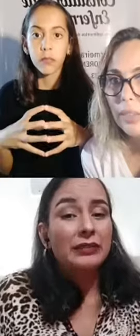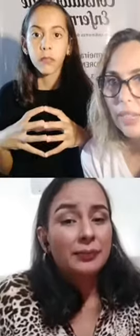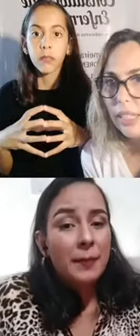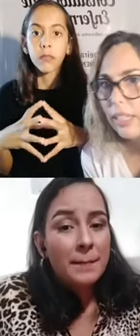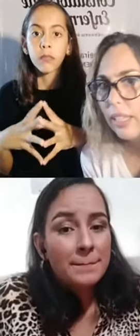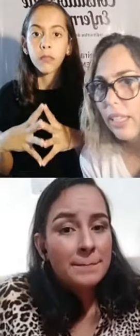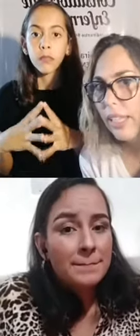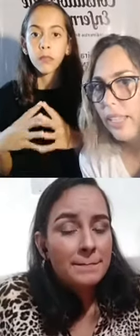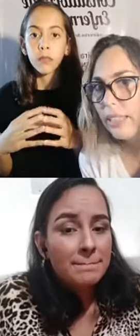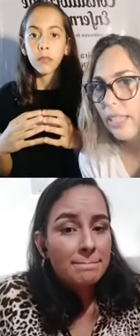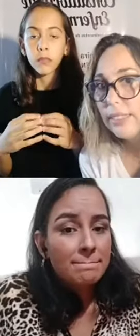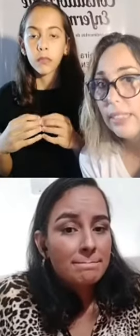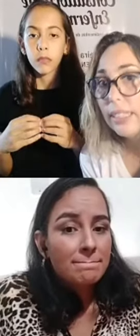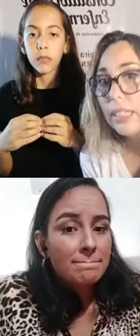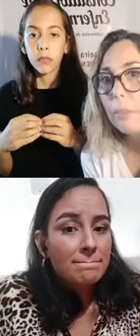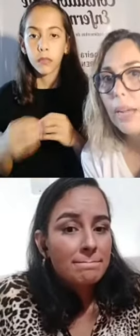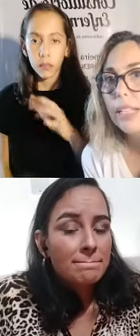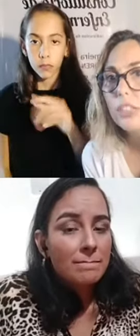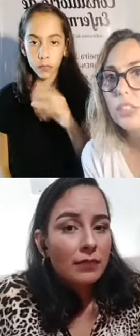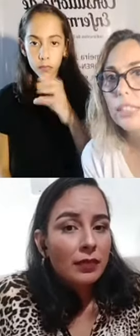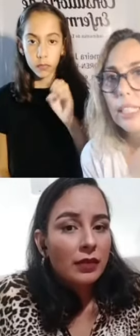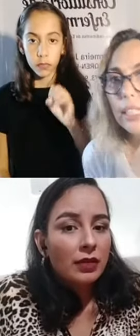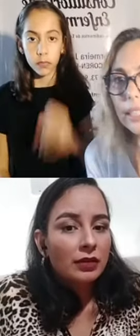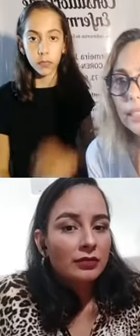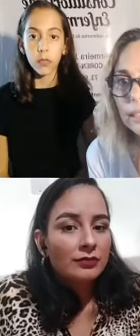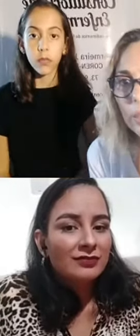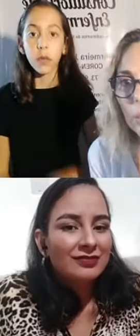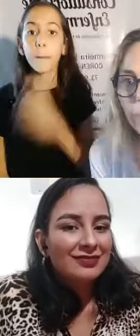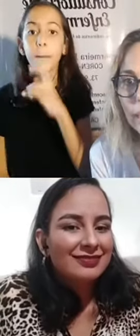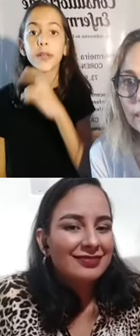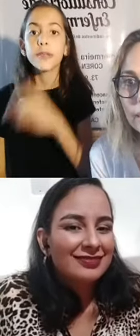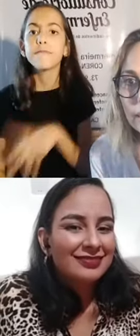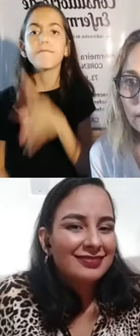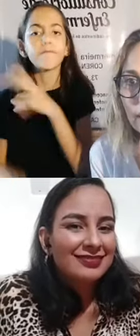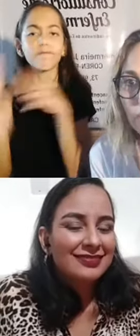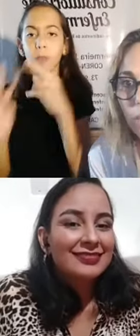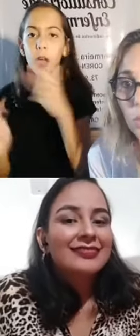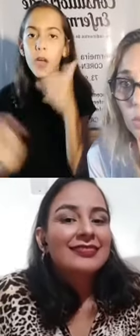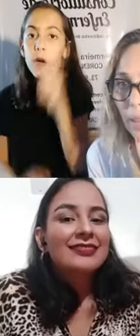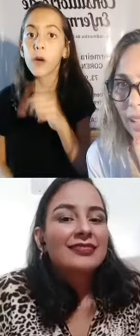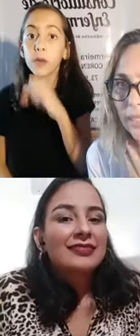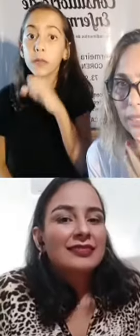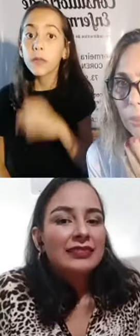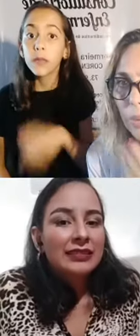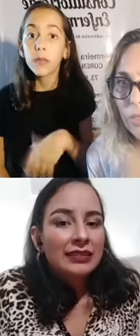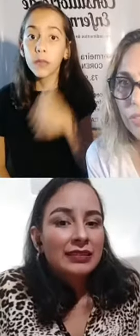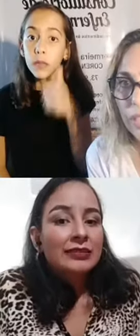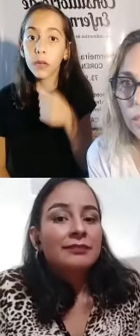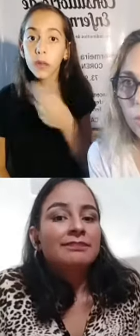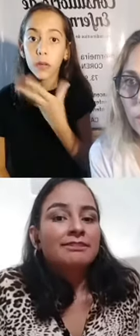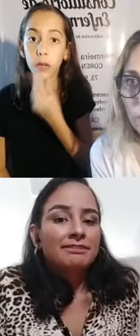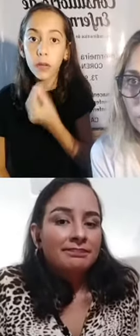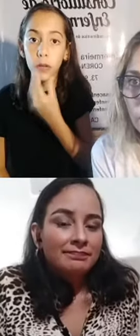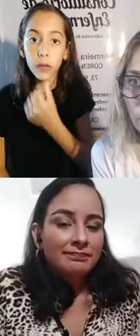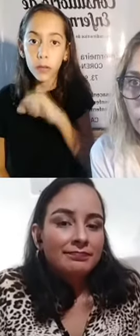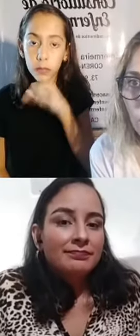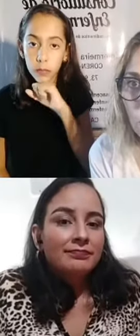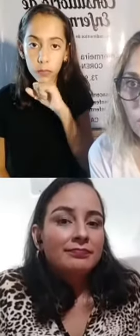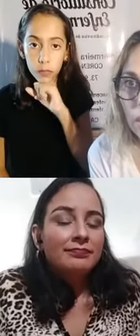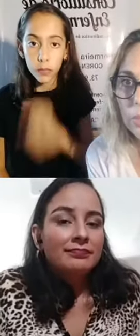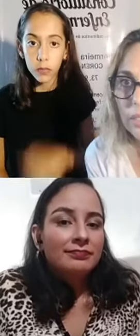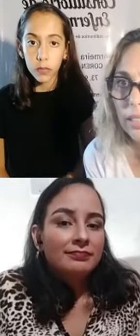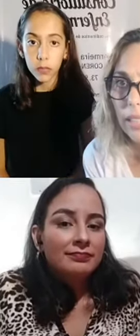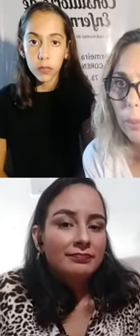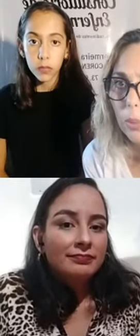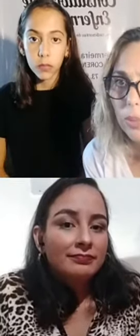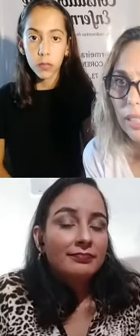complicado. Aqui, Tassiana Maia diz aqui que tem 5 meses sem ver os pais. Meu filho e eu